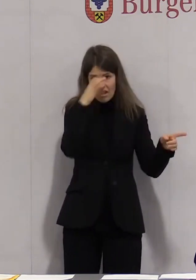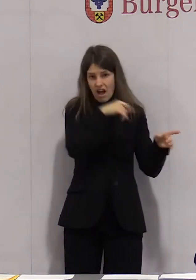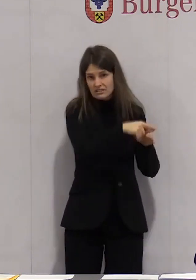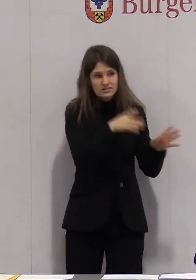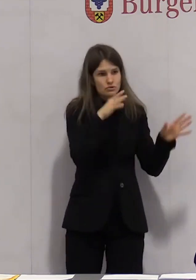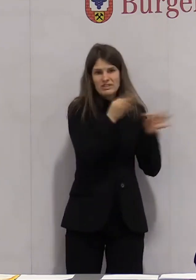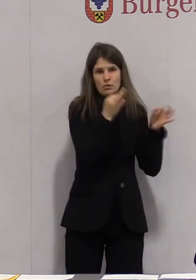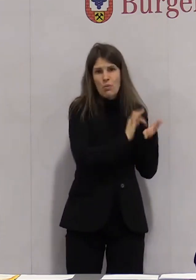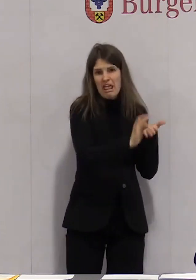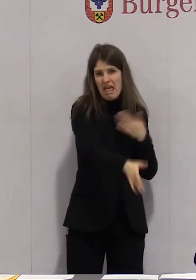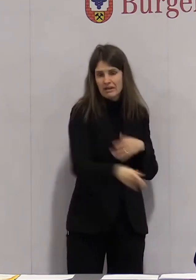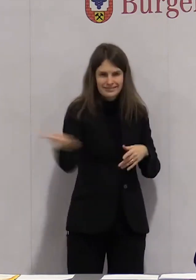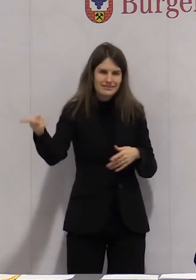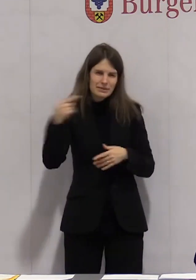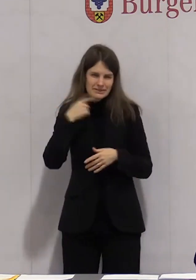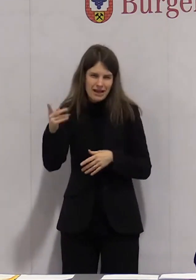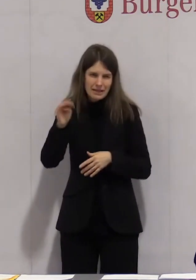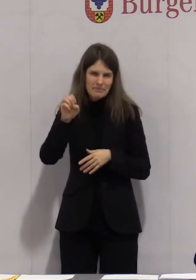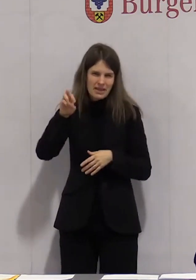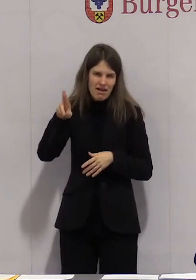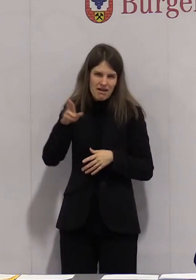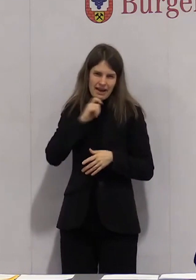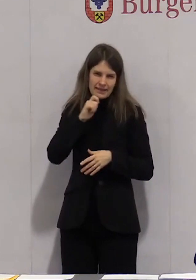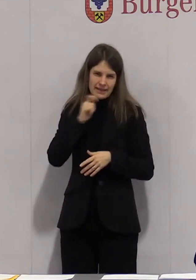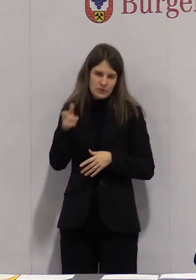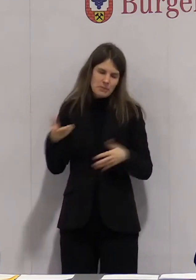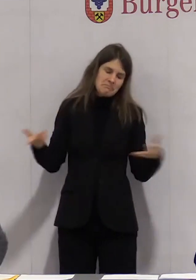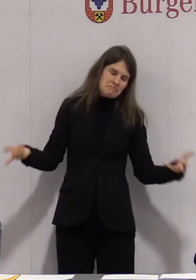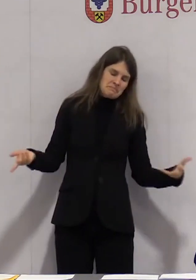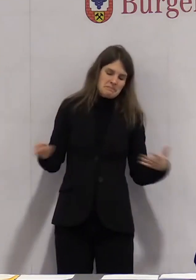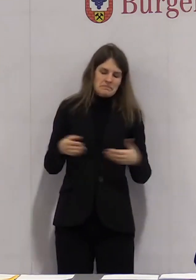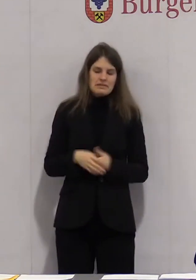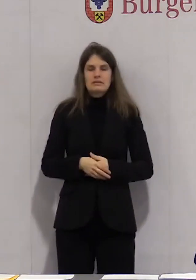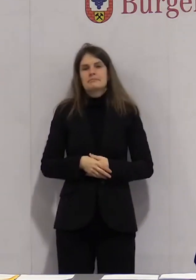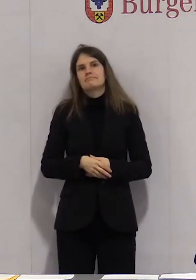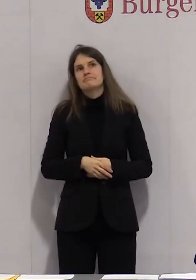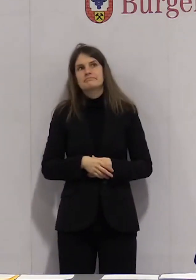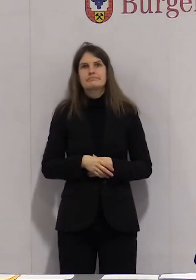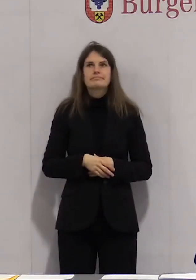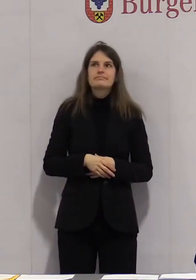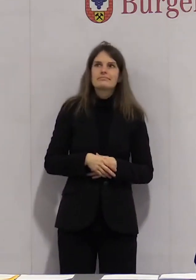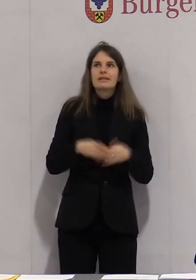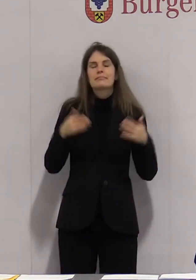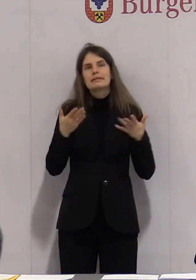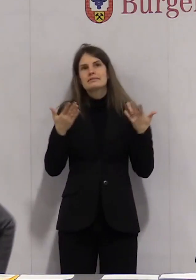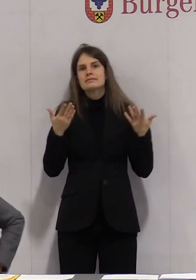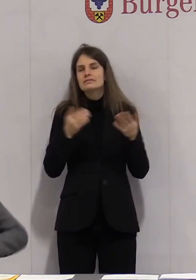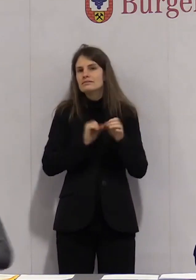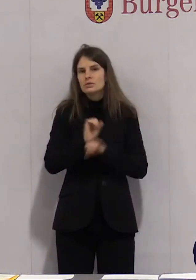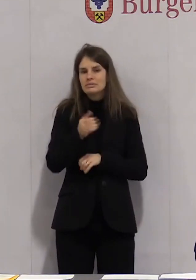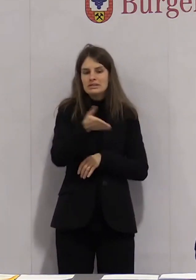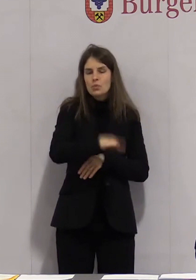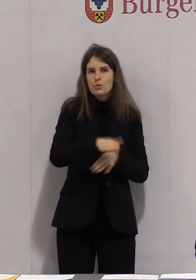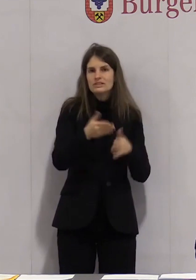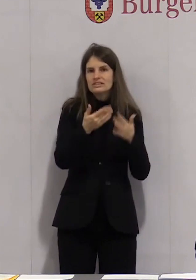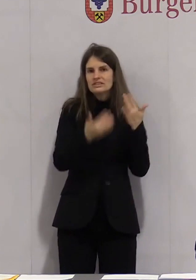der straße findet bei einer solchen infektions lage und bei solchen todes zweier